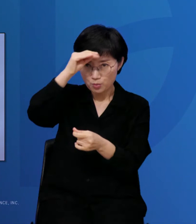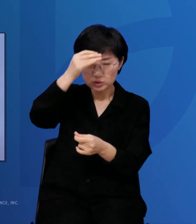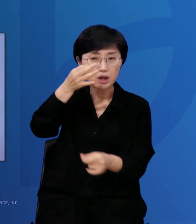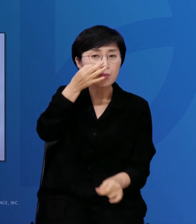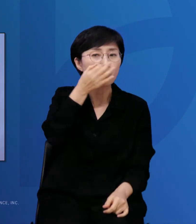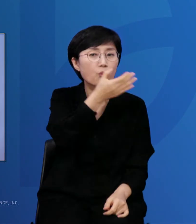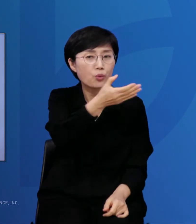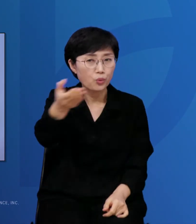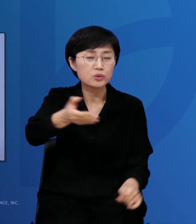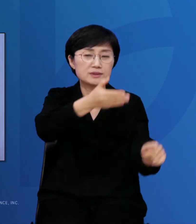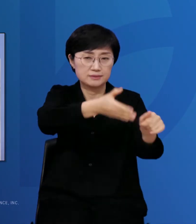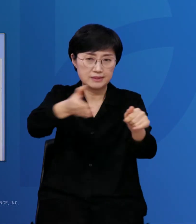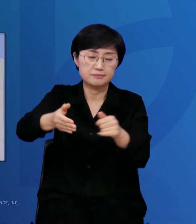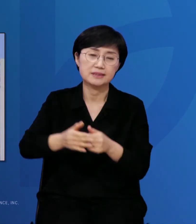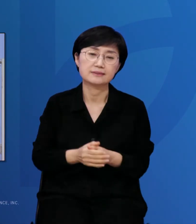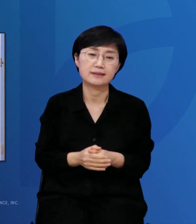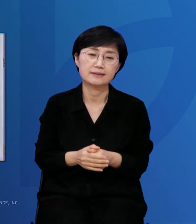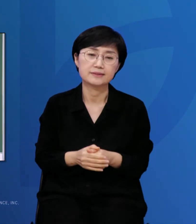뭔 말입니까?